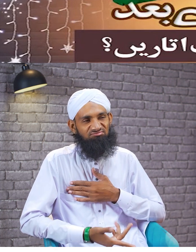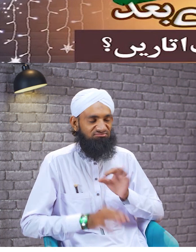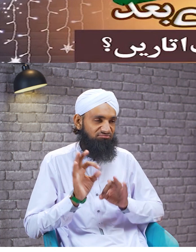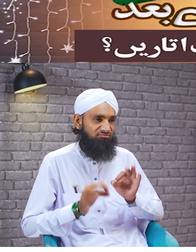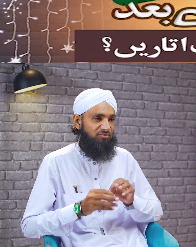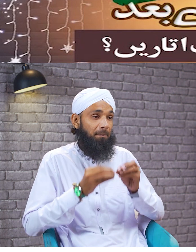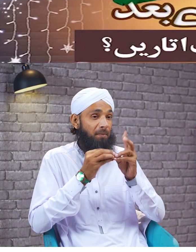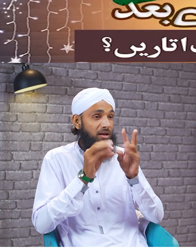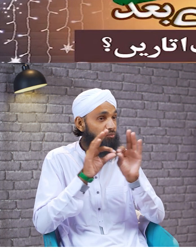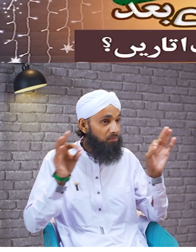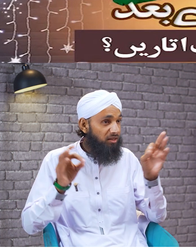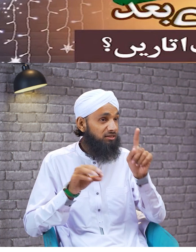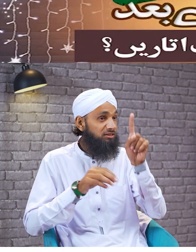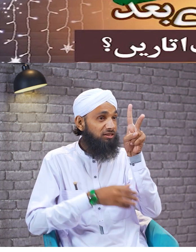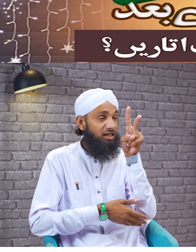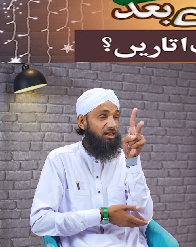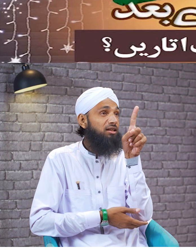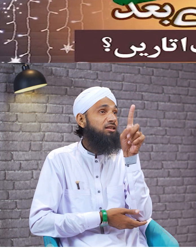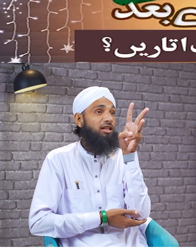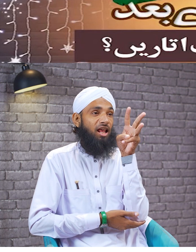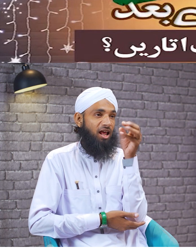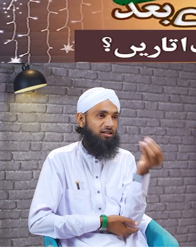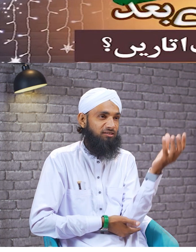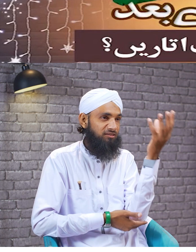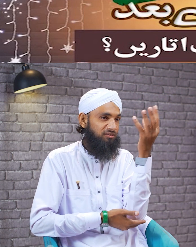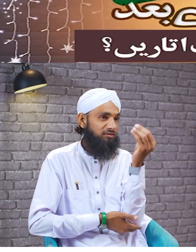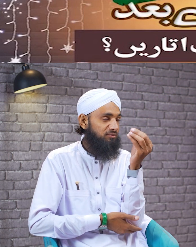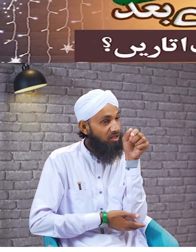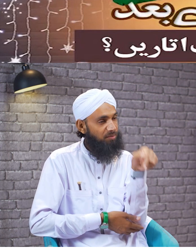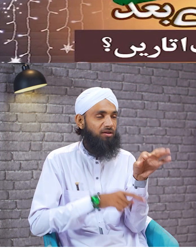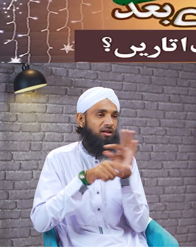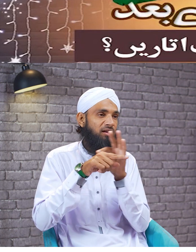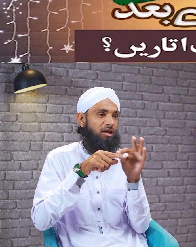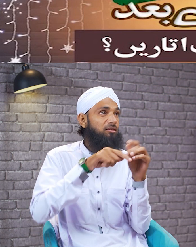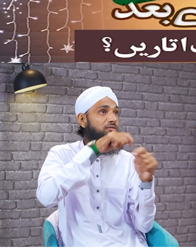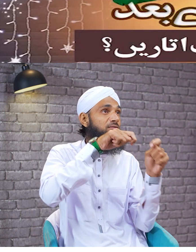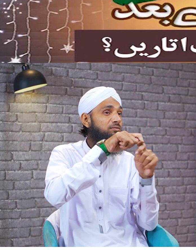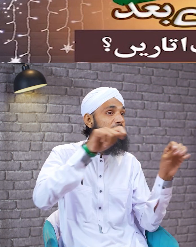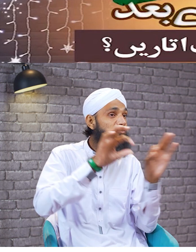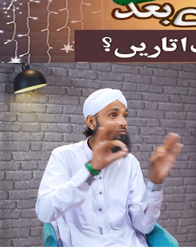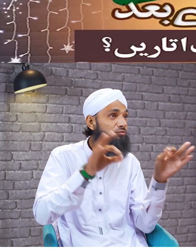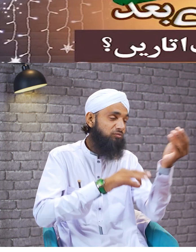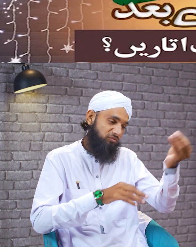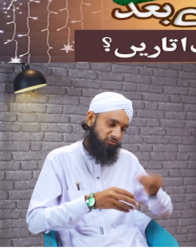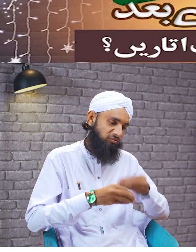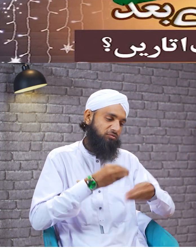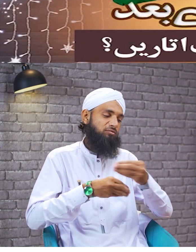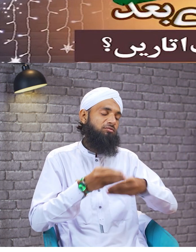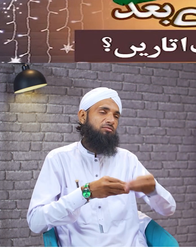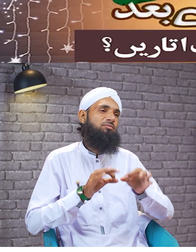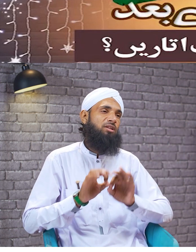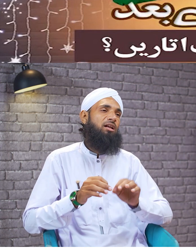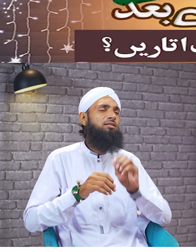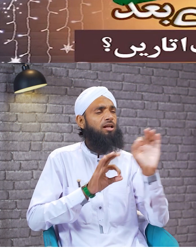गई, 13 तारीख को सुबह इसको समेटना शुरू कर दें, बल्कि रातों रात अगर आमदोरफ्त पूरी हुई तो अब इसको आप